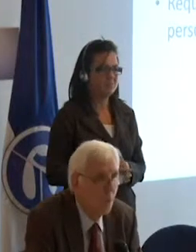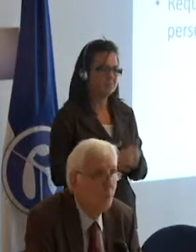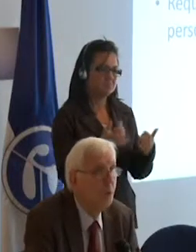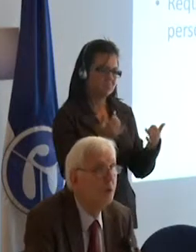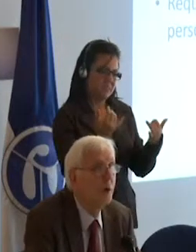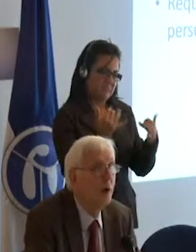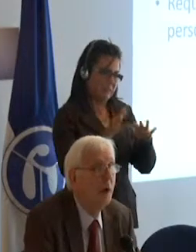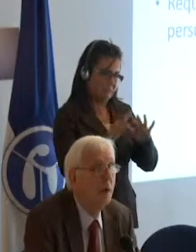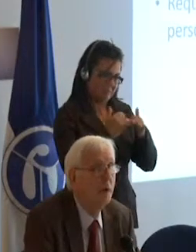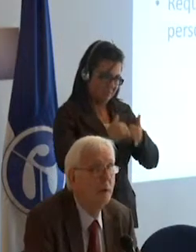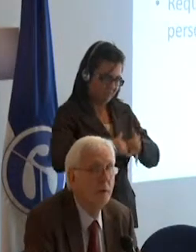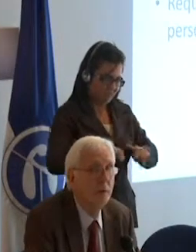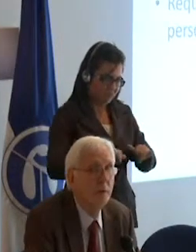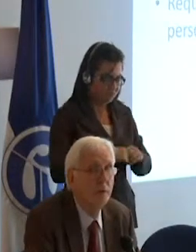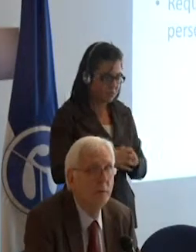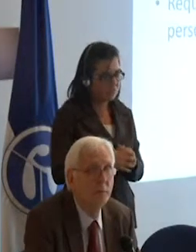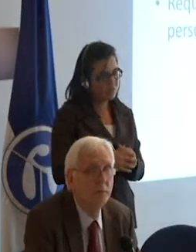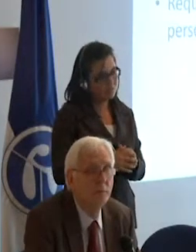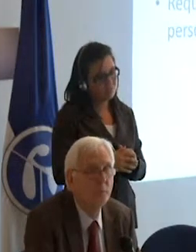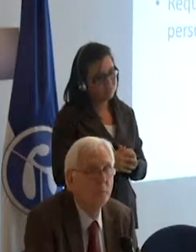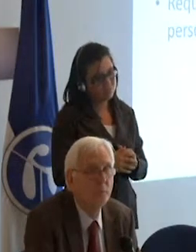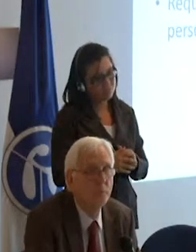Ahora, para terminar,